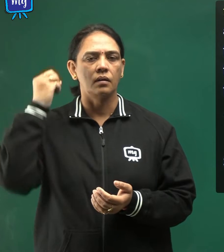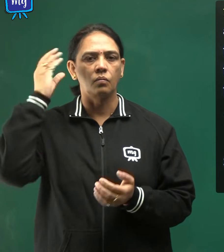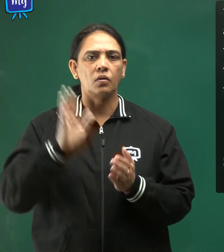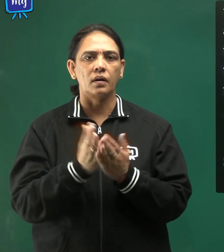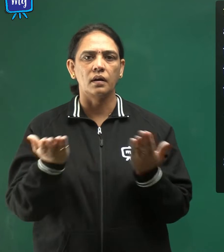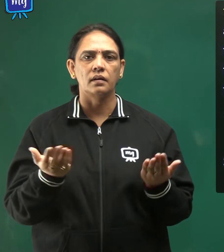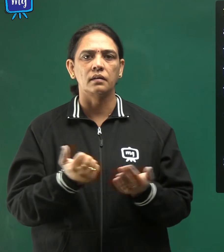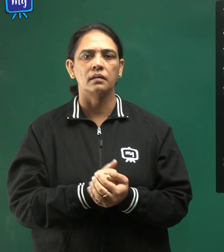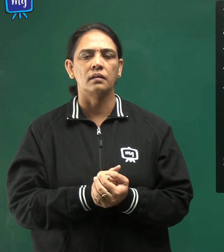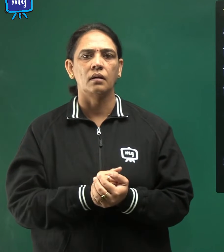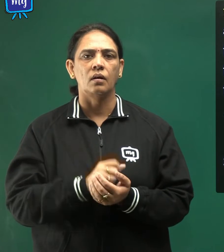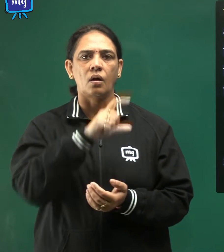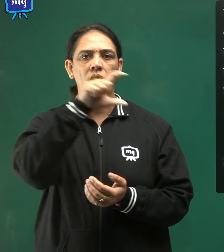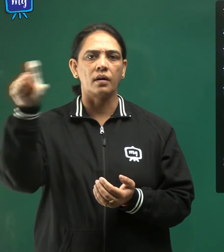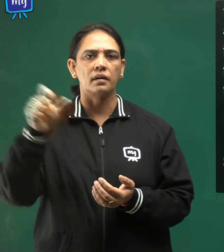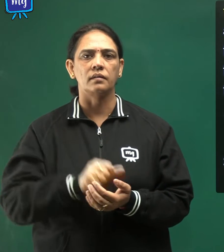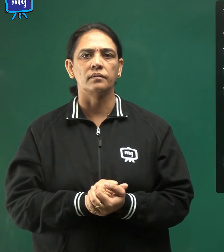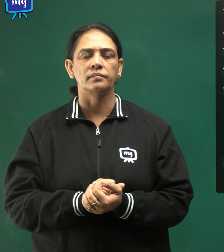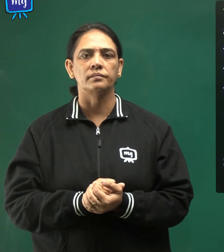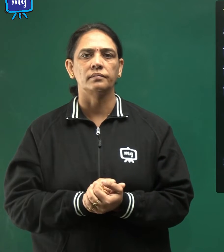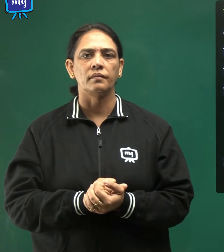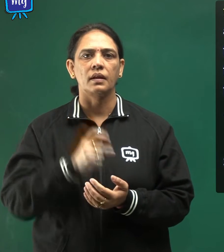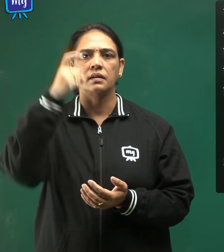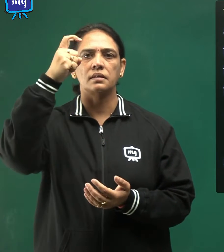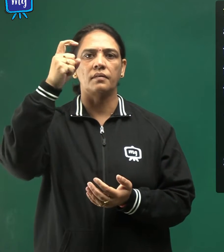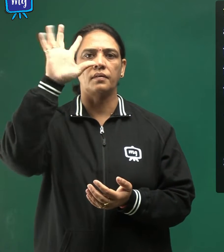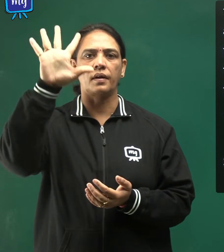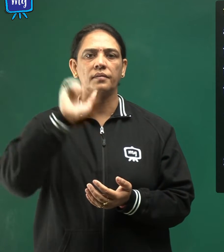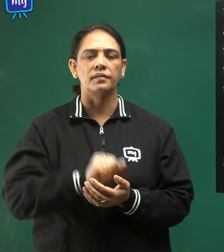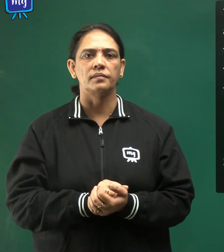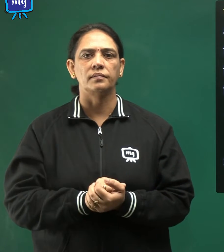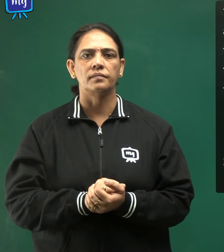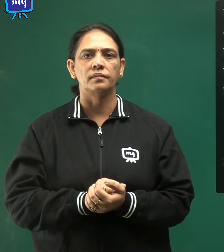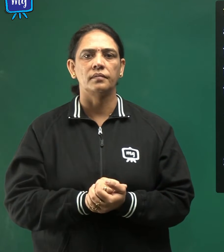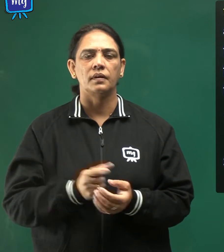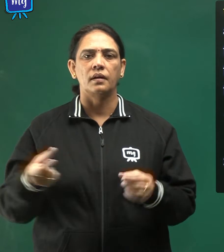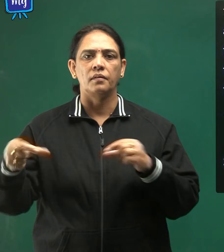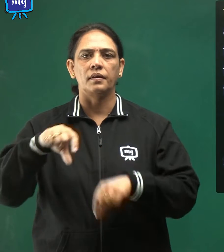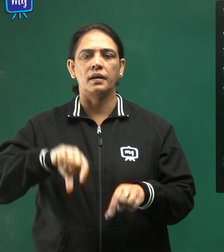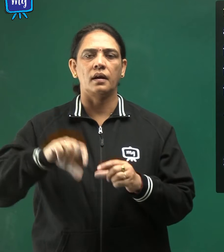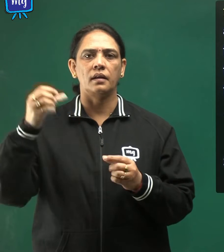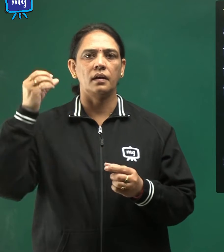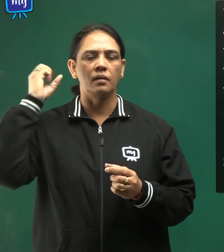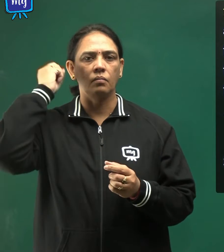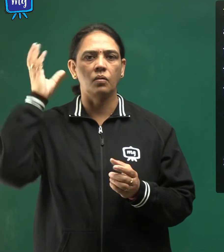पुस्तकें तथा 75 विज्ञान की पुस्तकें